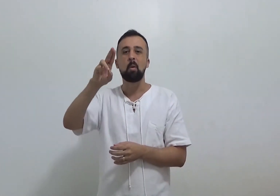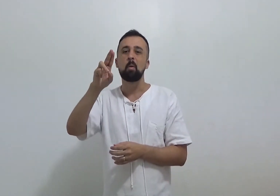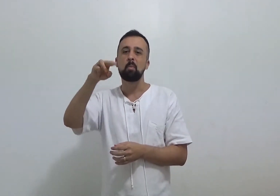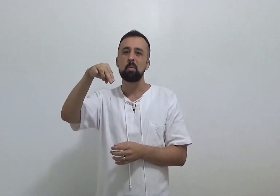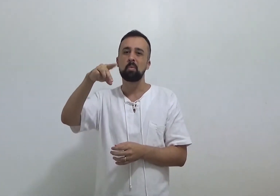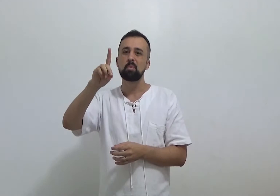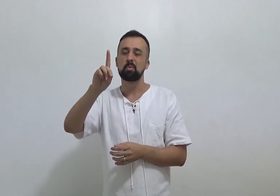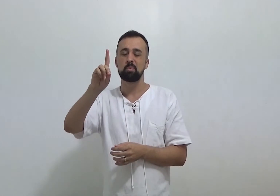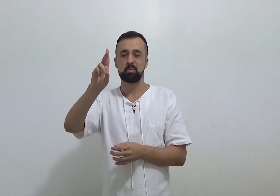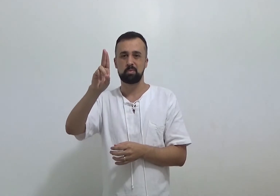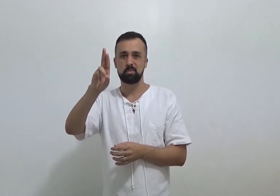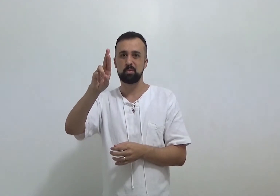Daniel Munduruku,